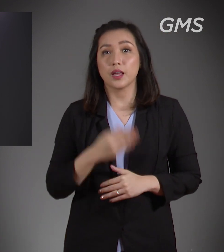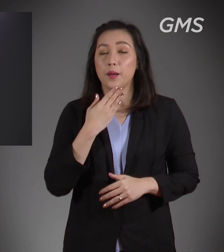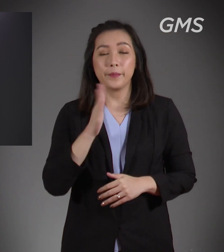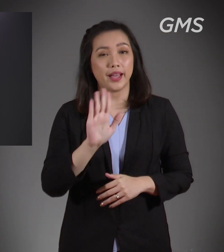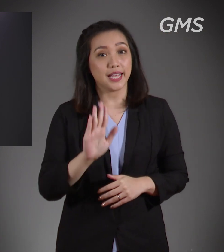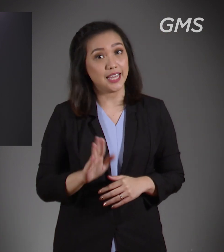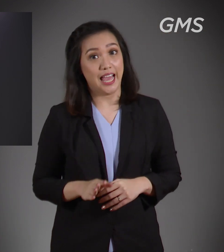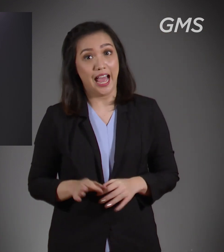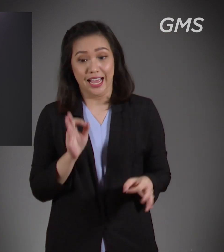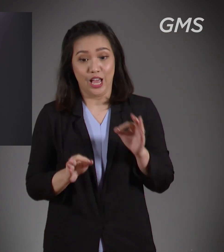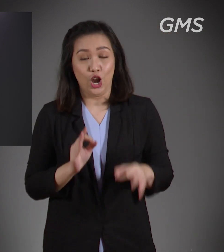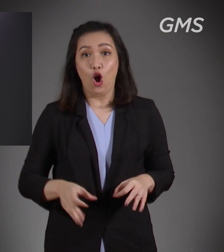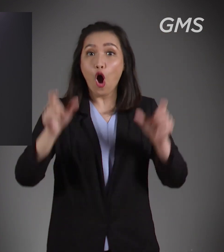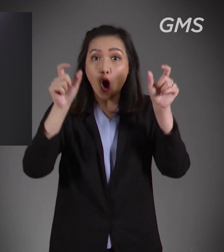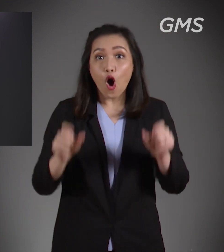sudah tinggi dia jatuh.